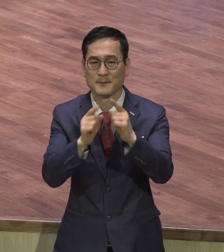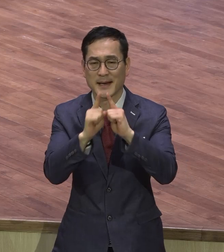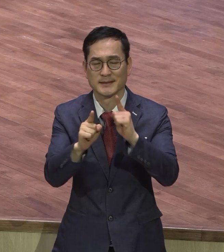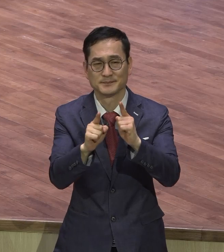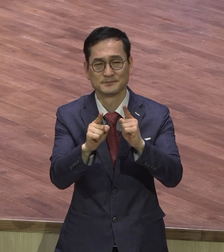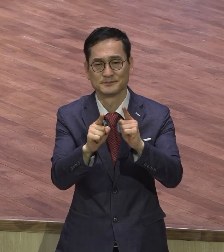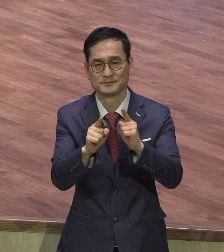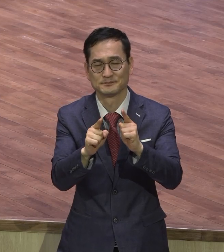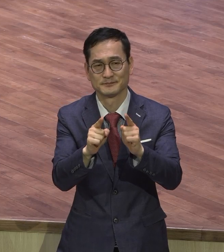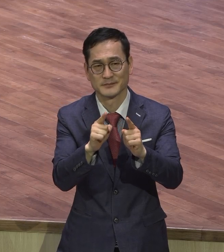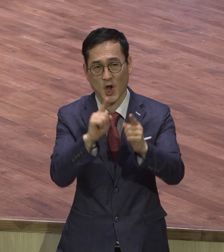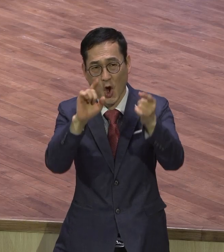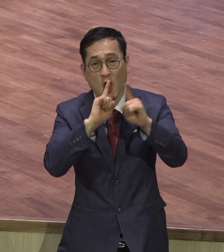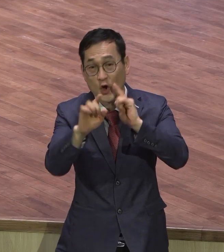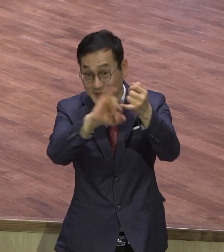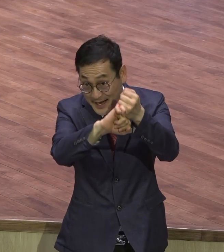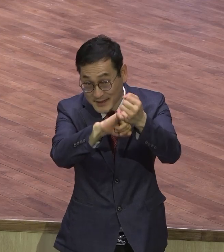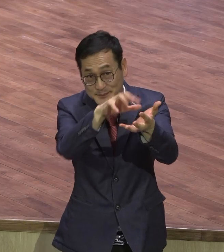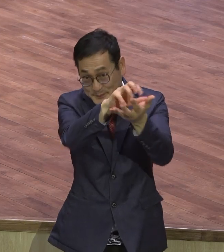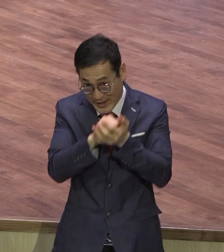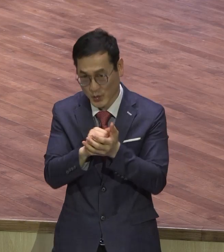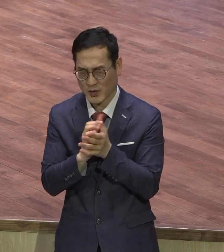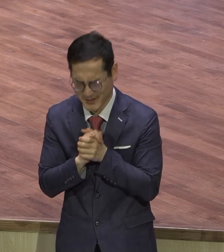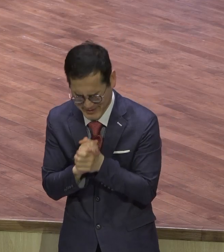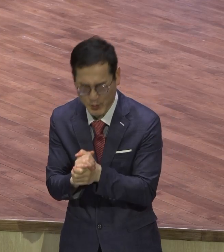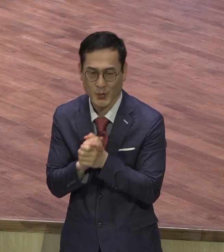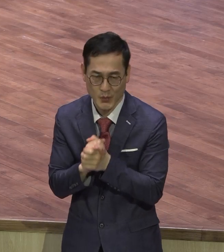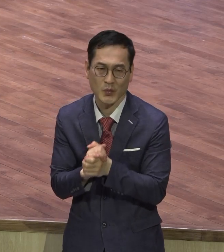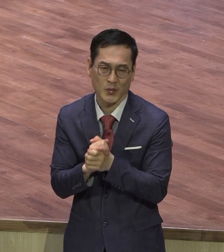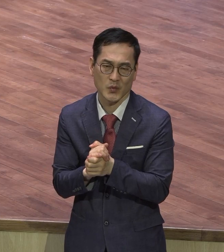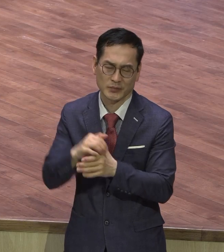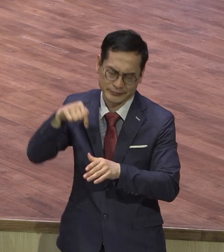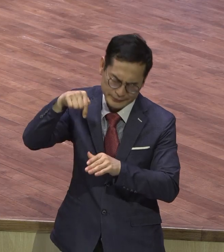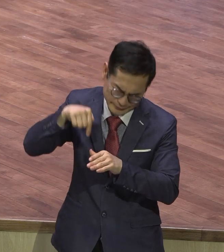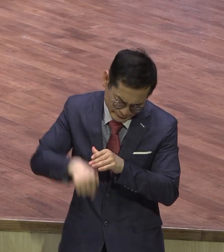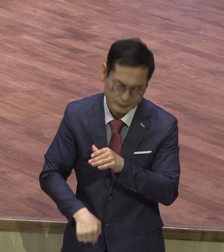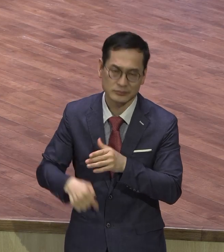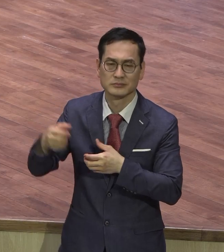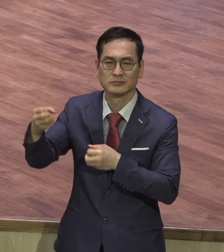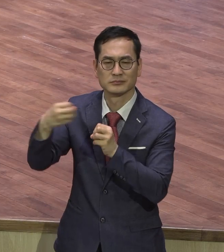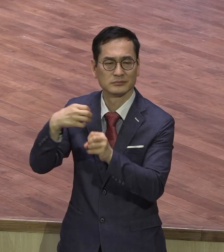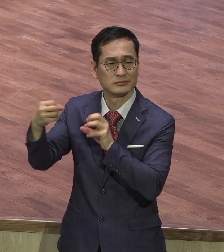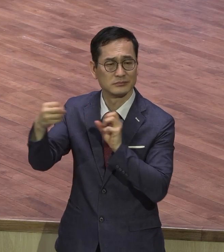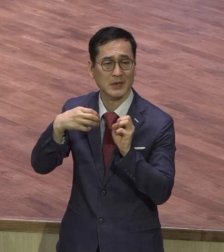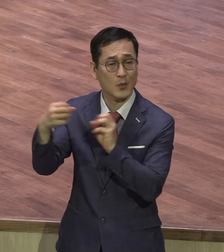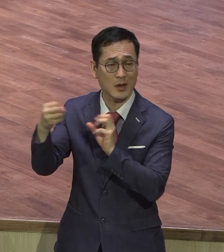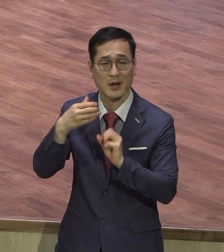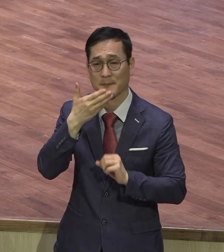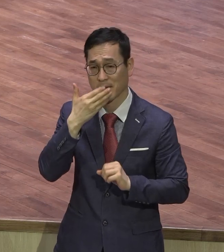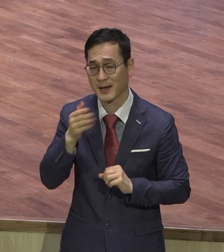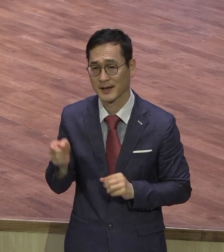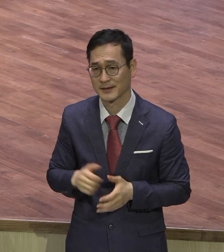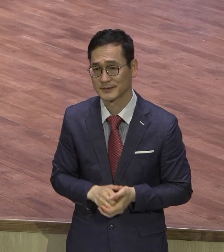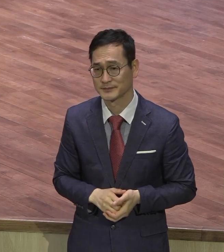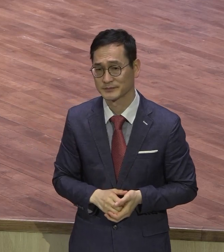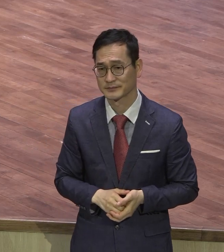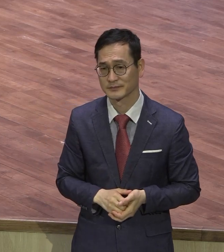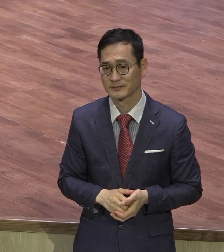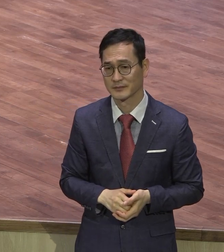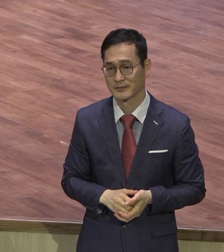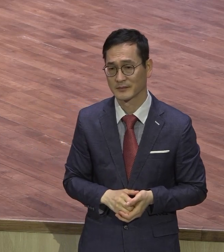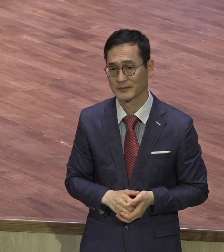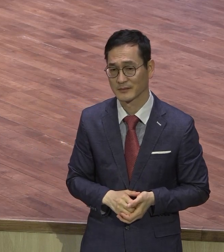나눠주잖아요. 왜? 중언부언 기도하지 말라고. 올바른 방향을 잡고 기도하라고. 특별히 언약 기도가 되지